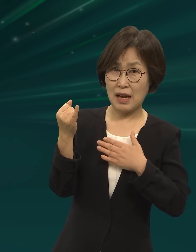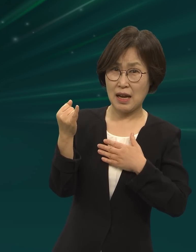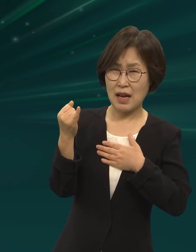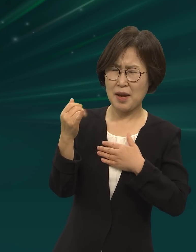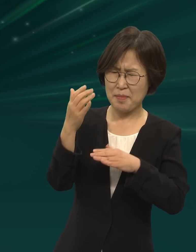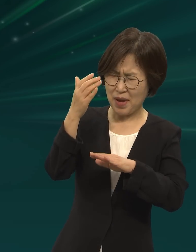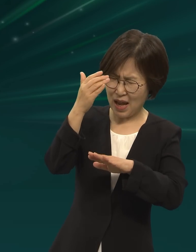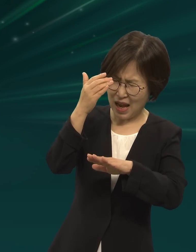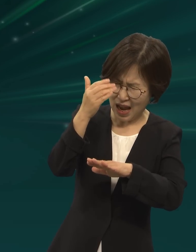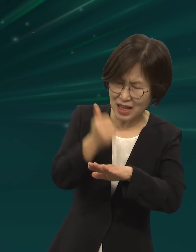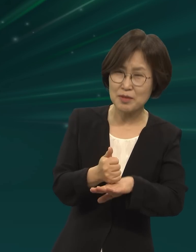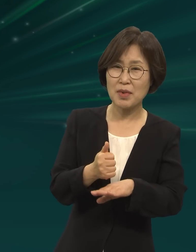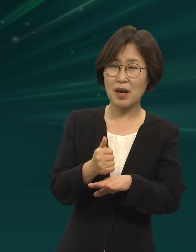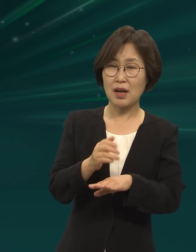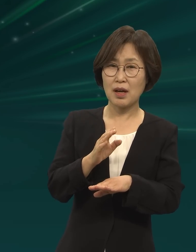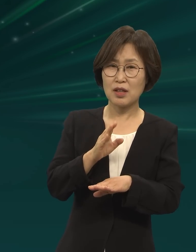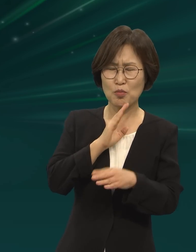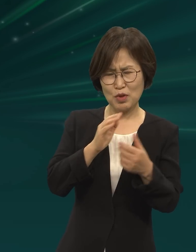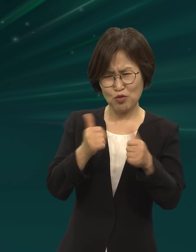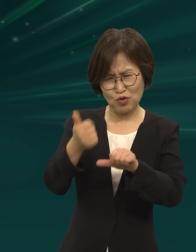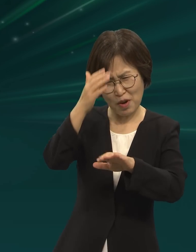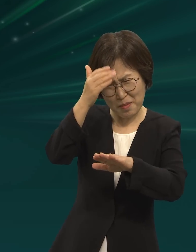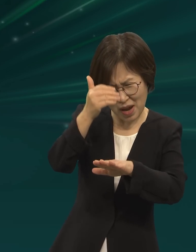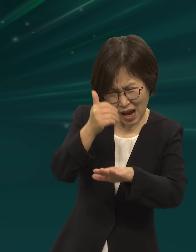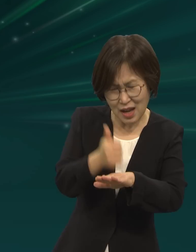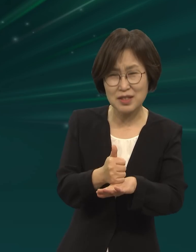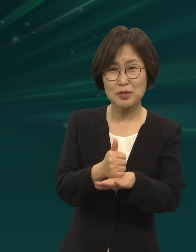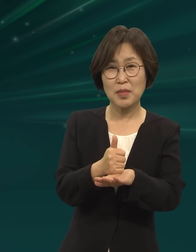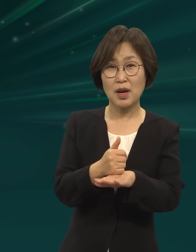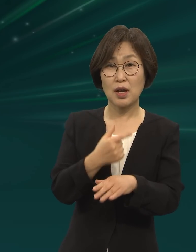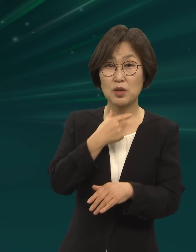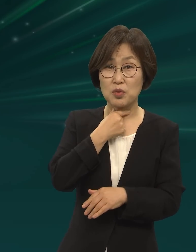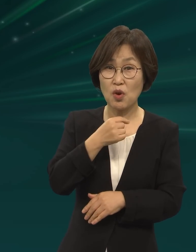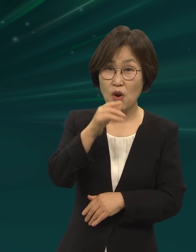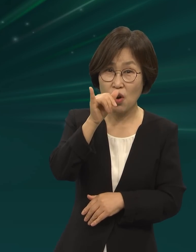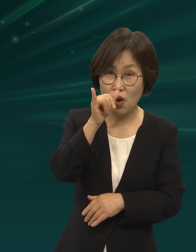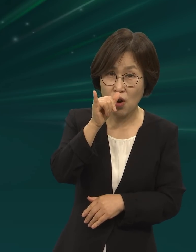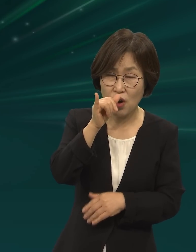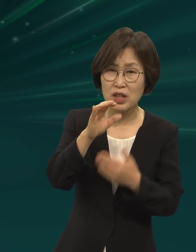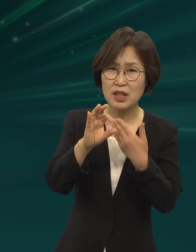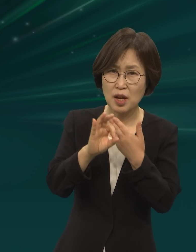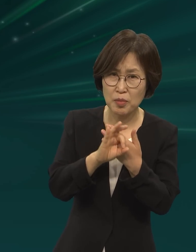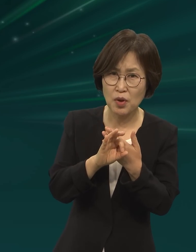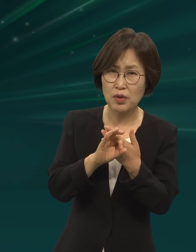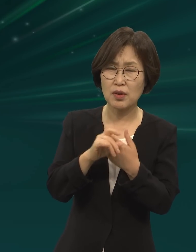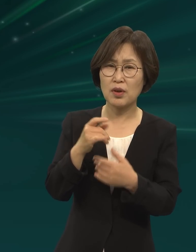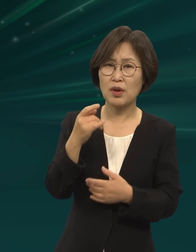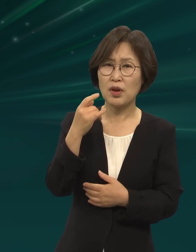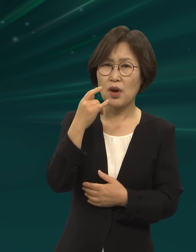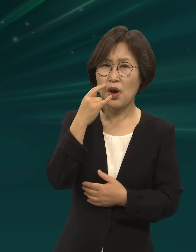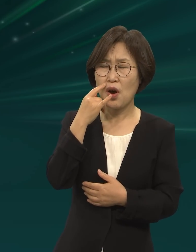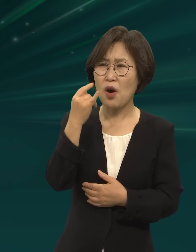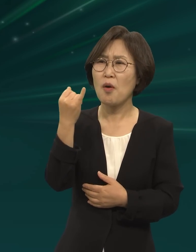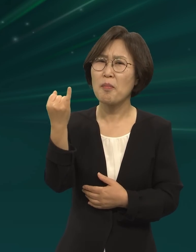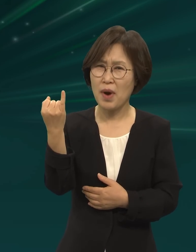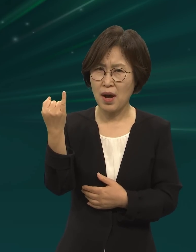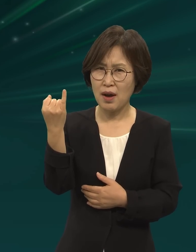소원이 있다면 내일 어떻게 되는지 모르잖아요. 그냥 엄마가 울었죠.